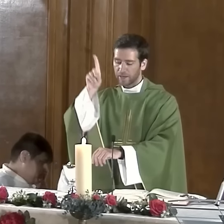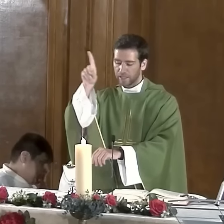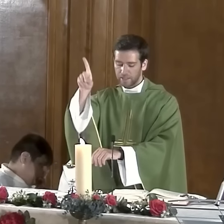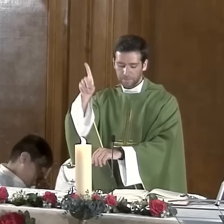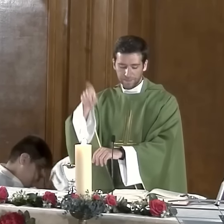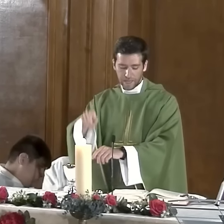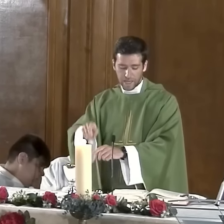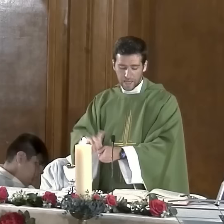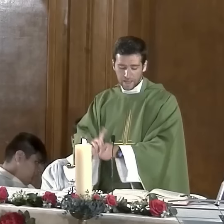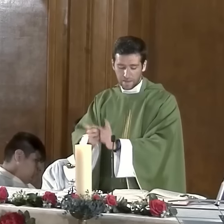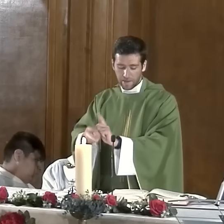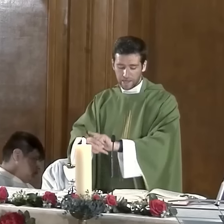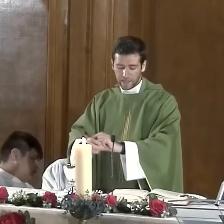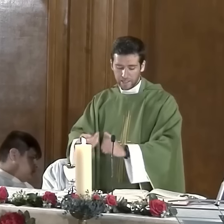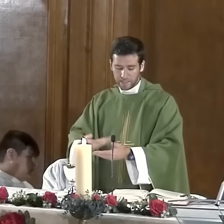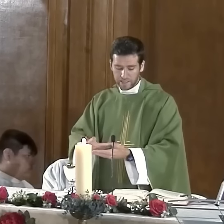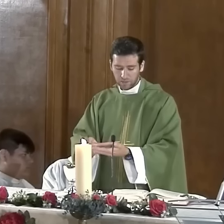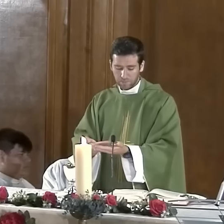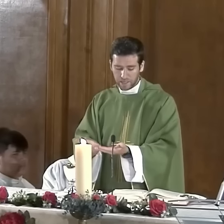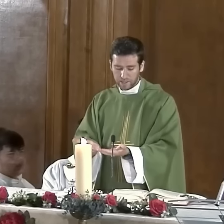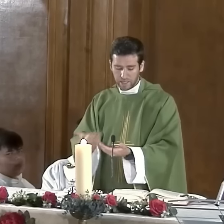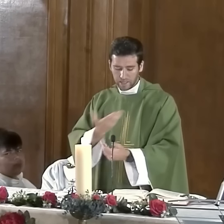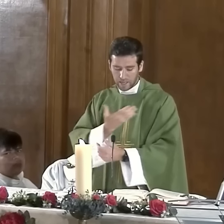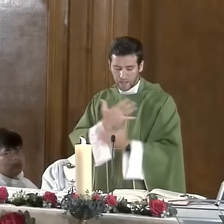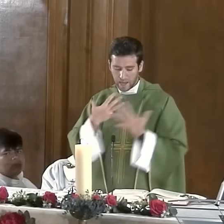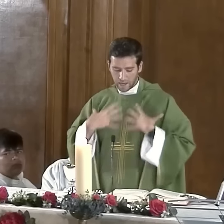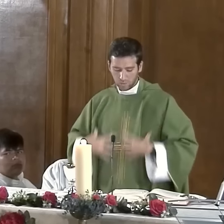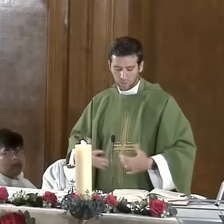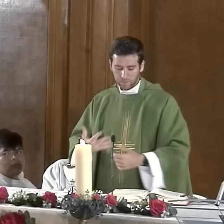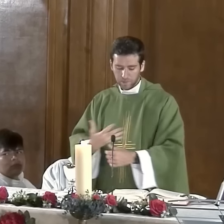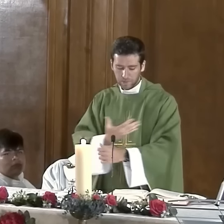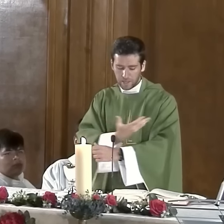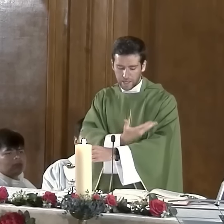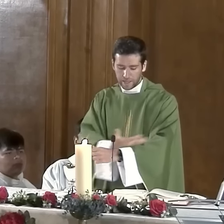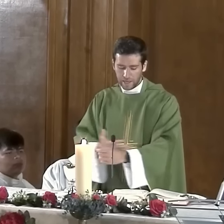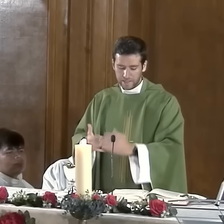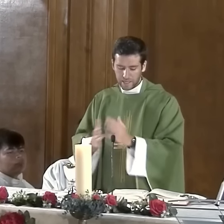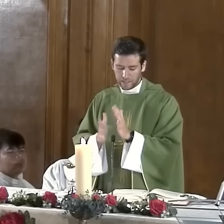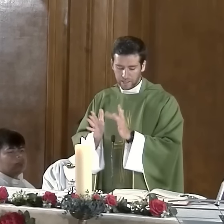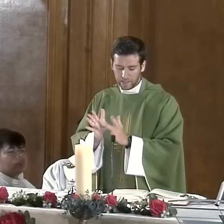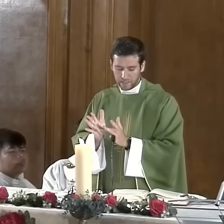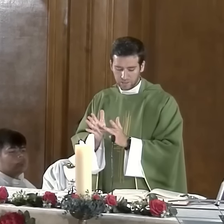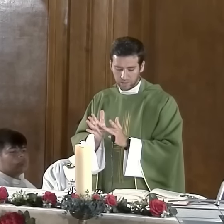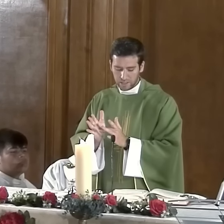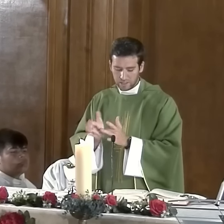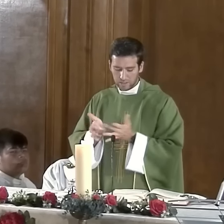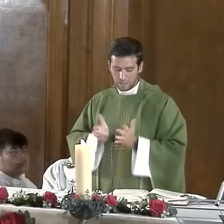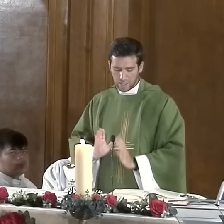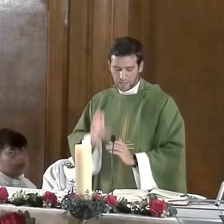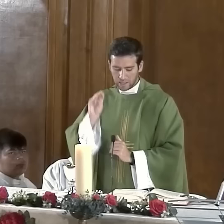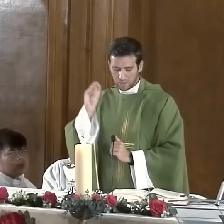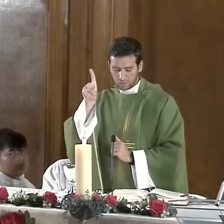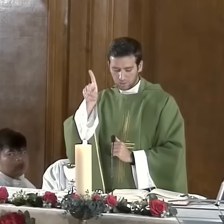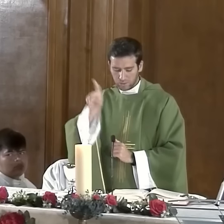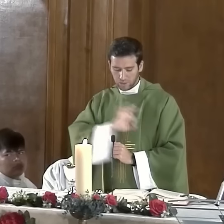ti, de manera que se conviertan en el cuerpo y la sangre de Jesucristo, Hijo tuyo y